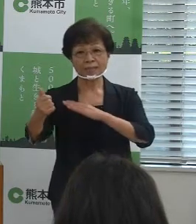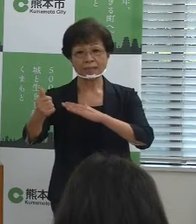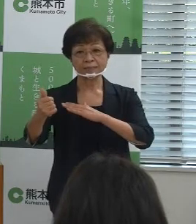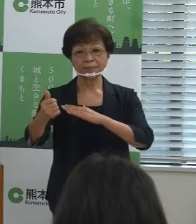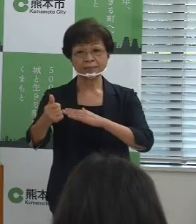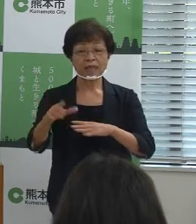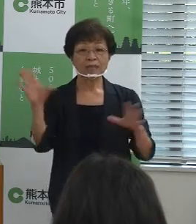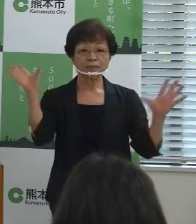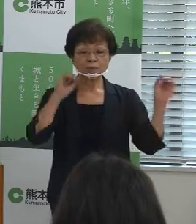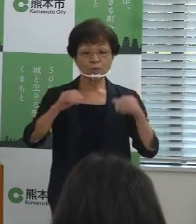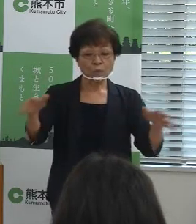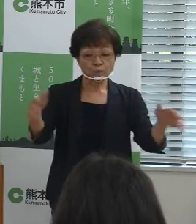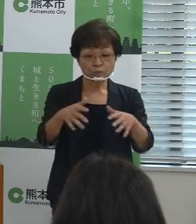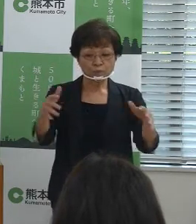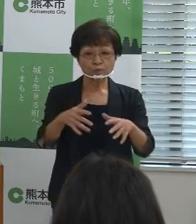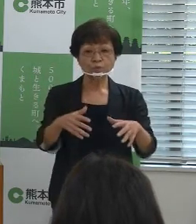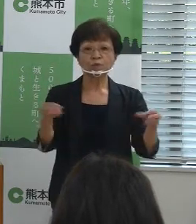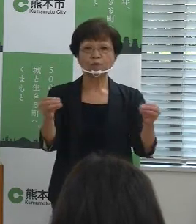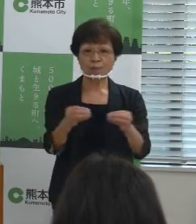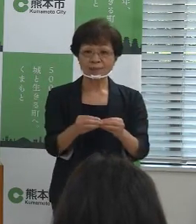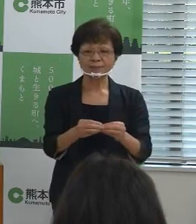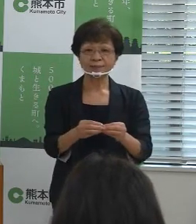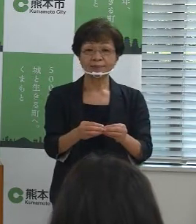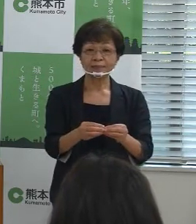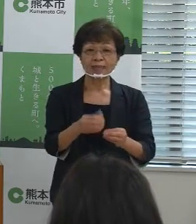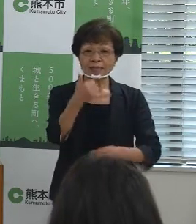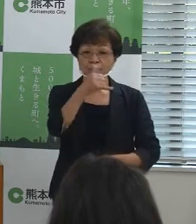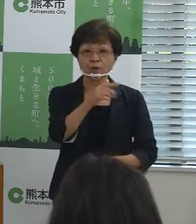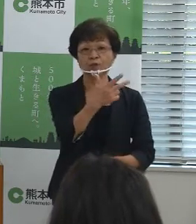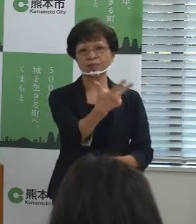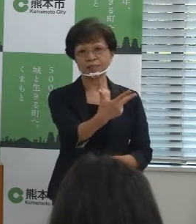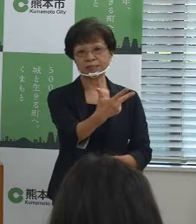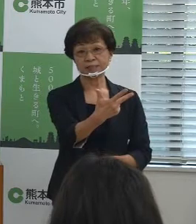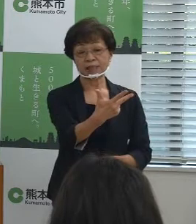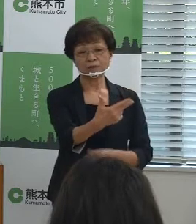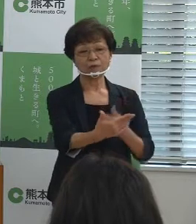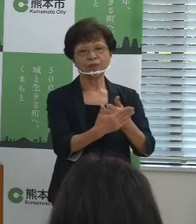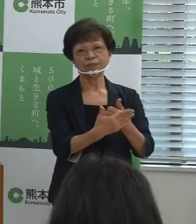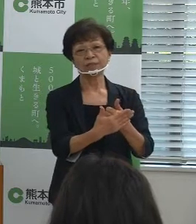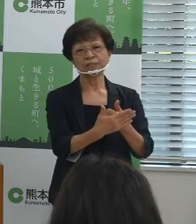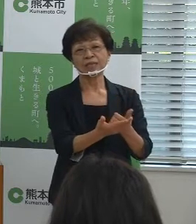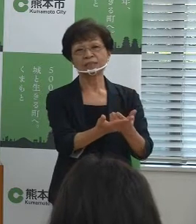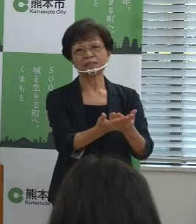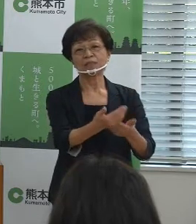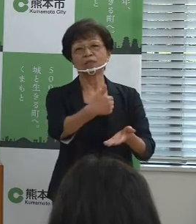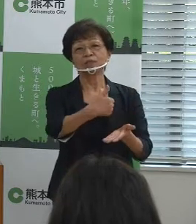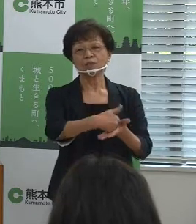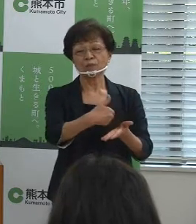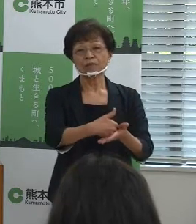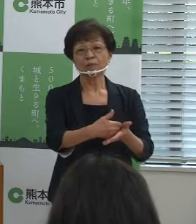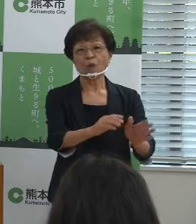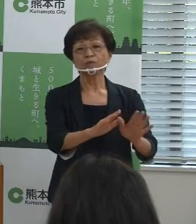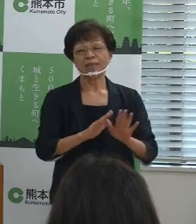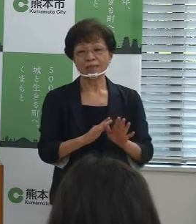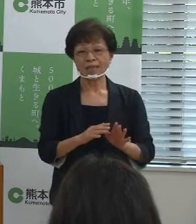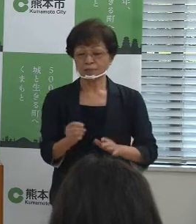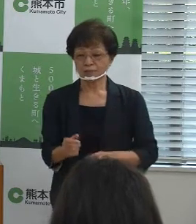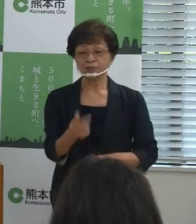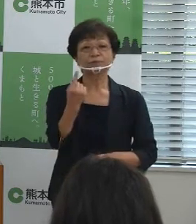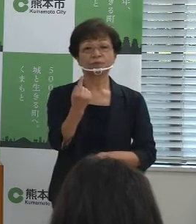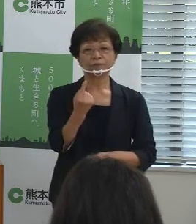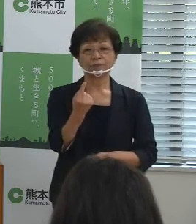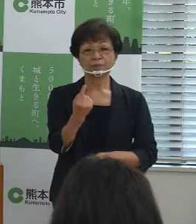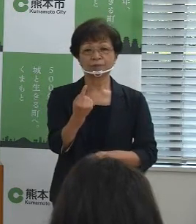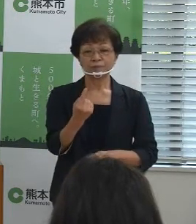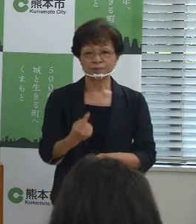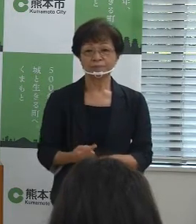収集等を行いますとともに、人吉市からの支援要請を受けまして、直ちに災害対